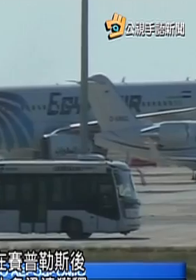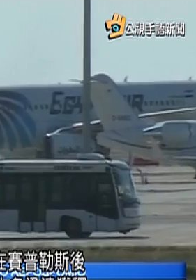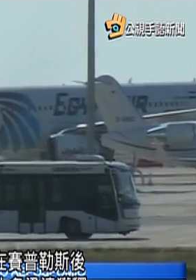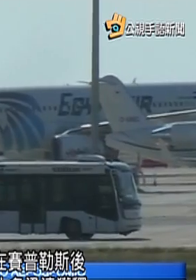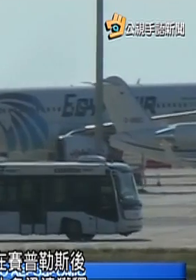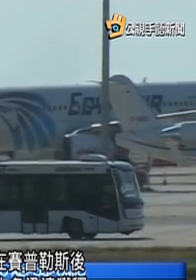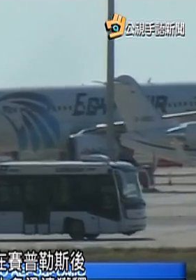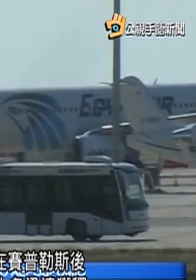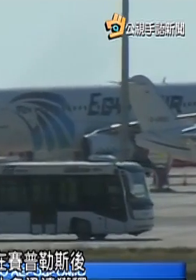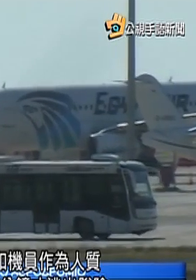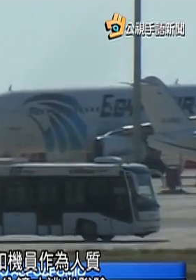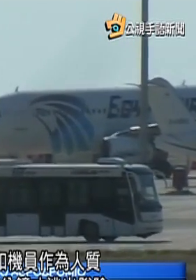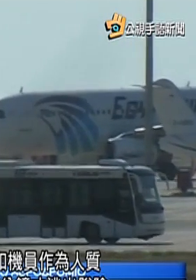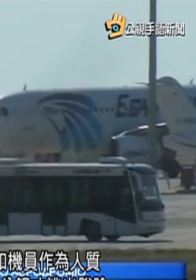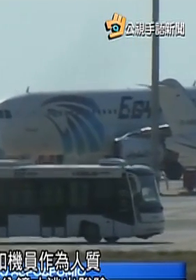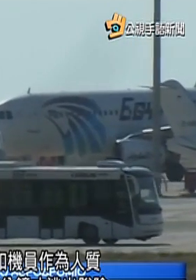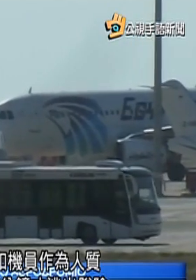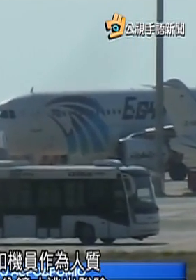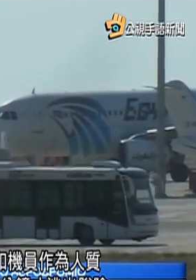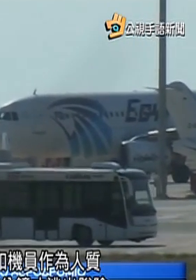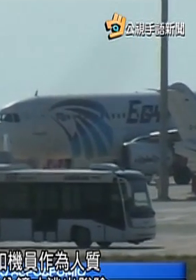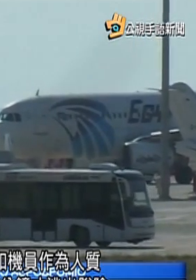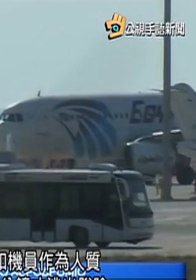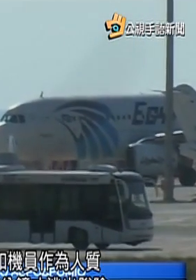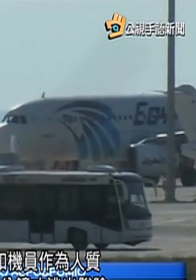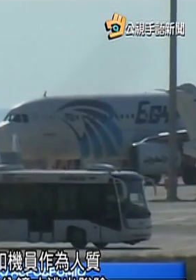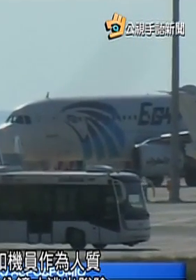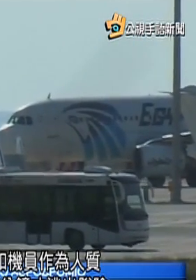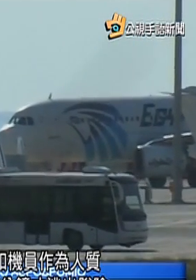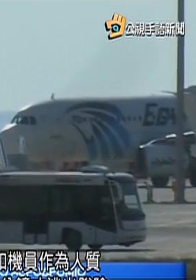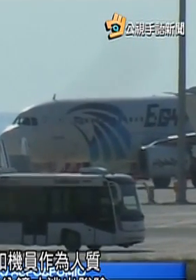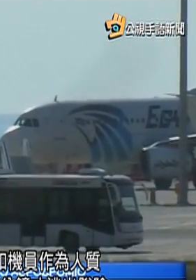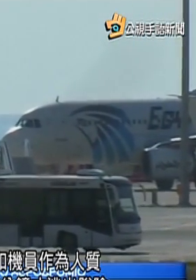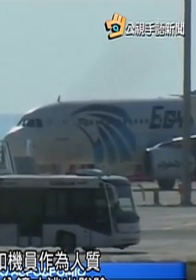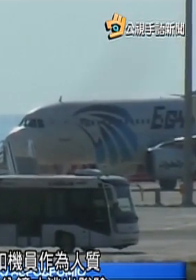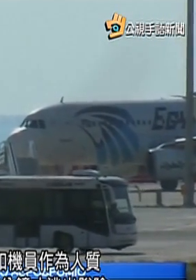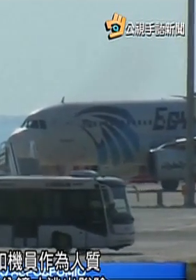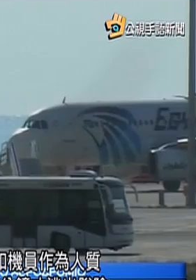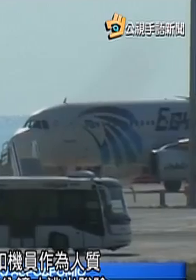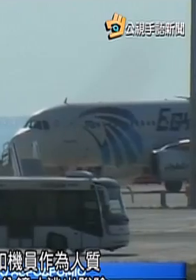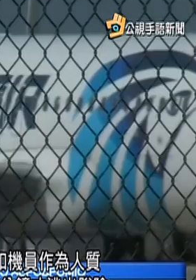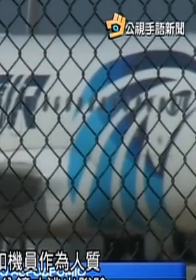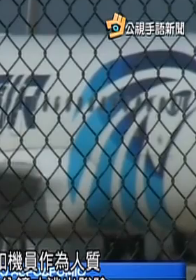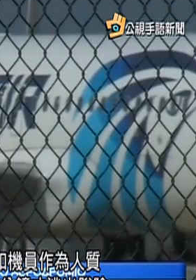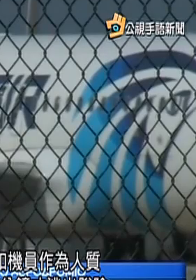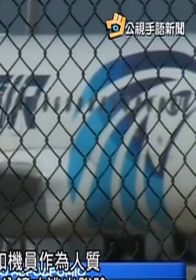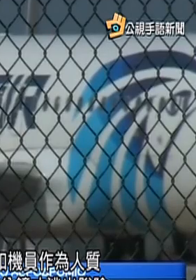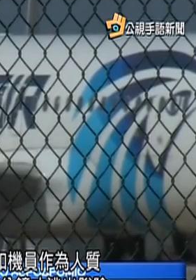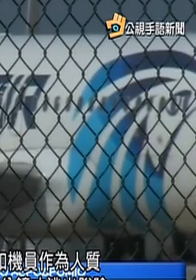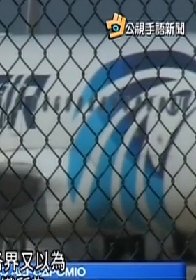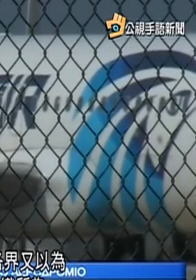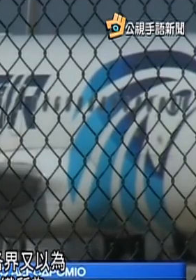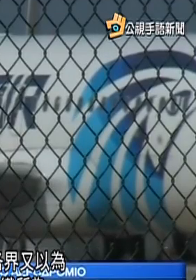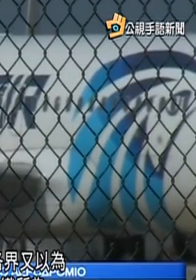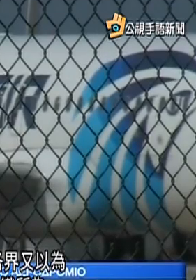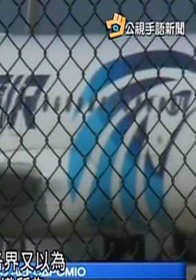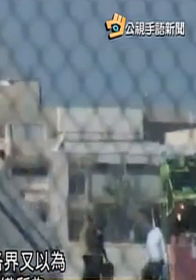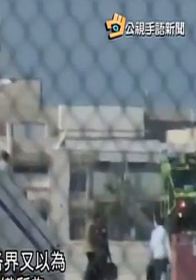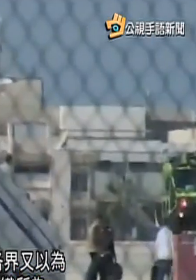获释，只留下几名乘客和机员作为人质，在劫机犯投降前几分钟才逃出脱险。消息一出，各界又以